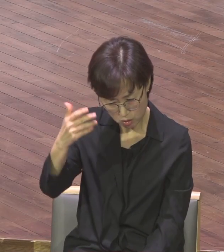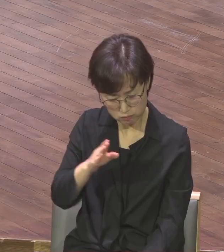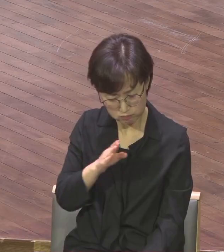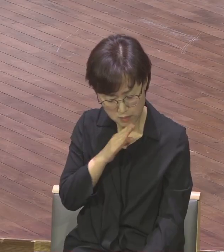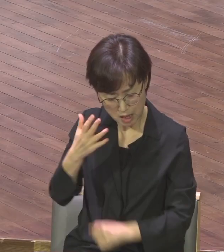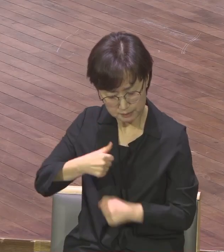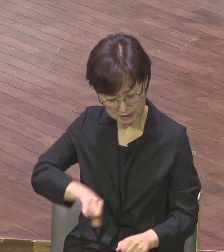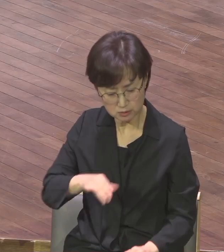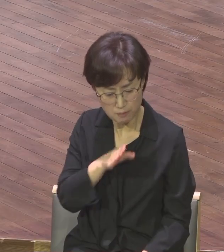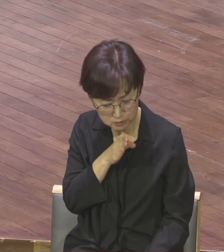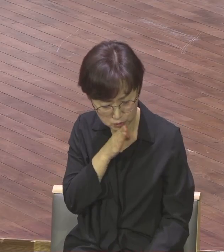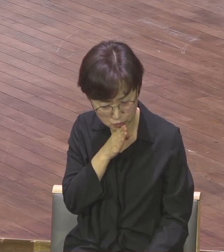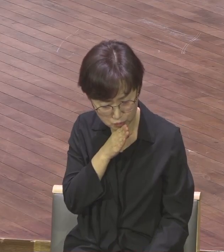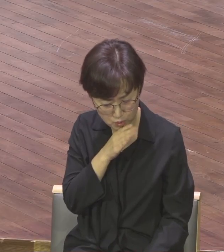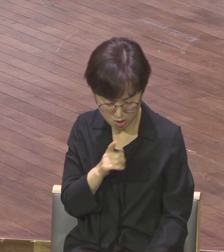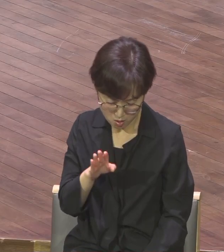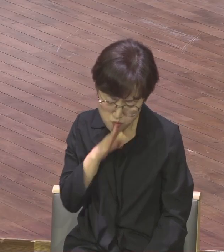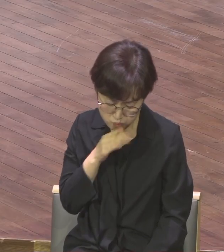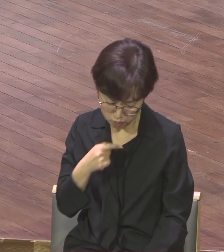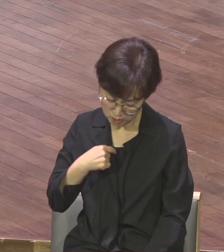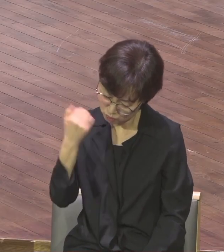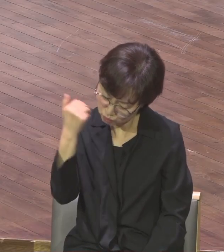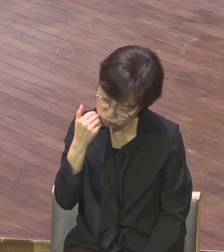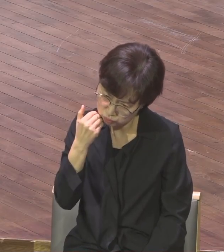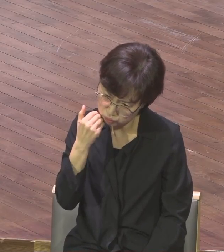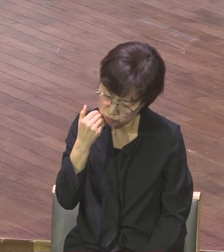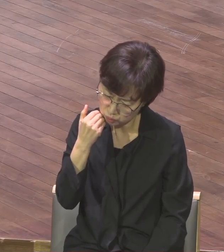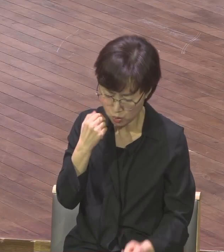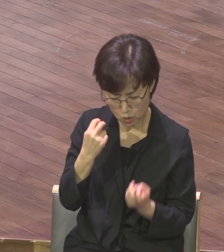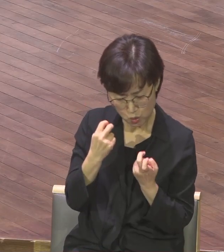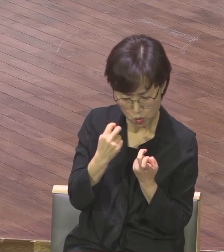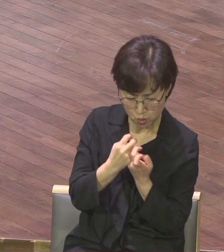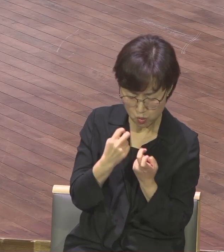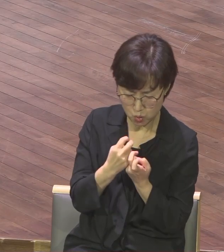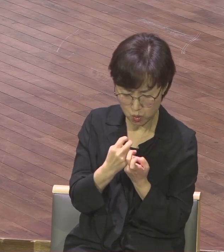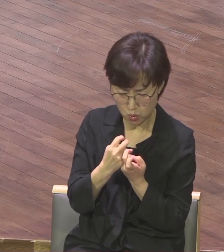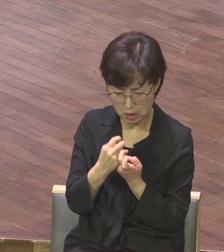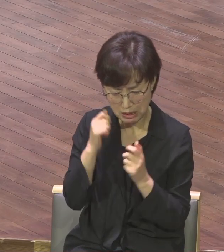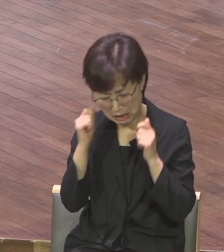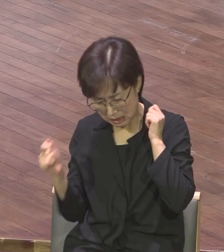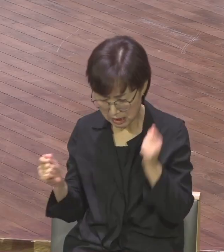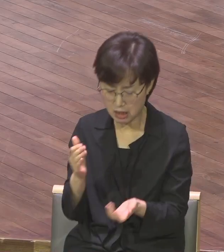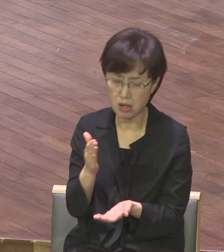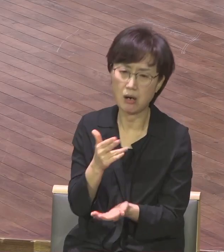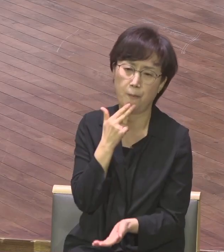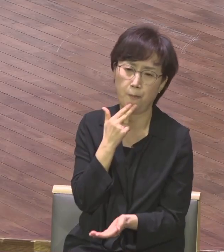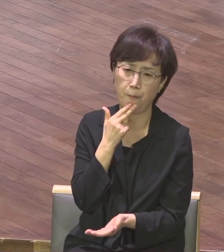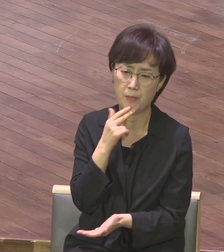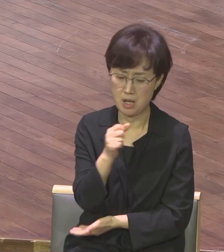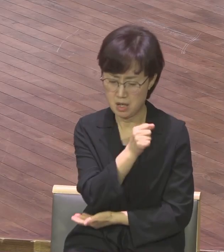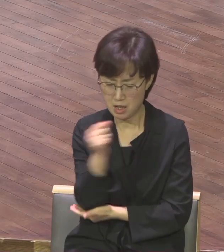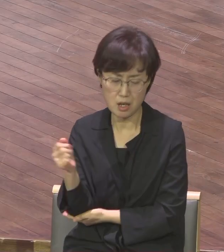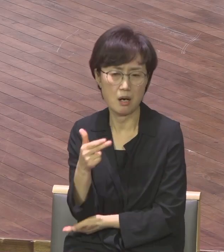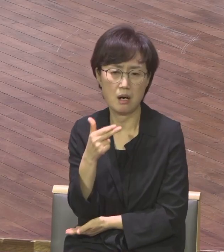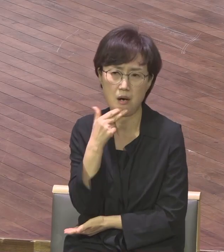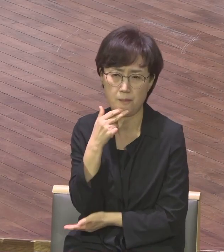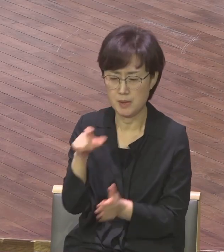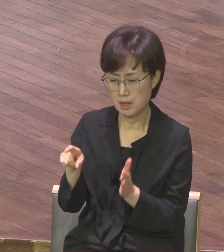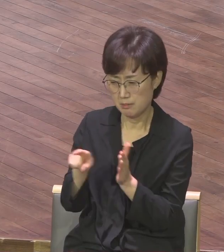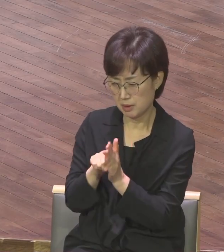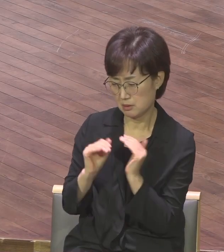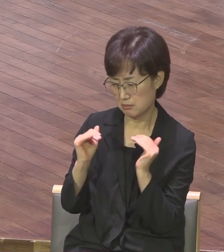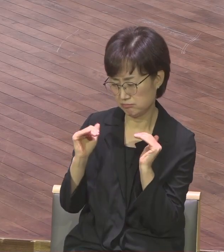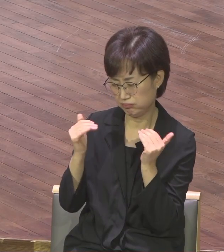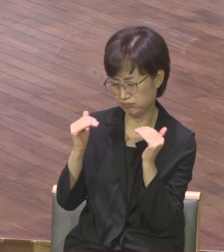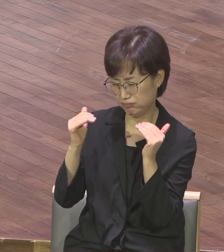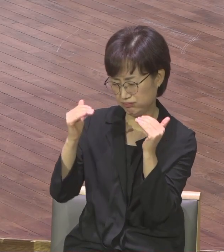깨닫고 거기에 걸맞는 이 삶을 살기 위해서 흔들림 없이 지속적인 믿음의 성장을 이루기 위한